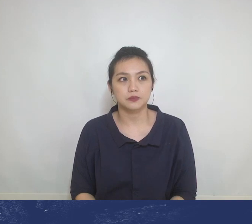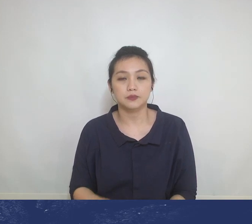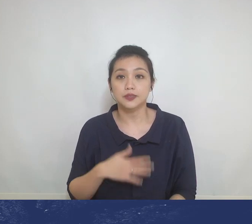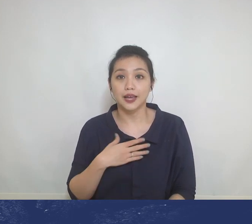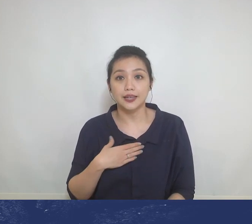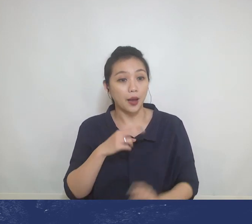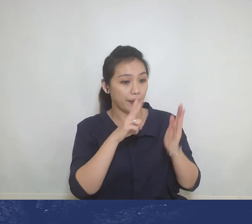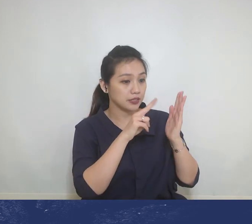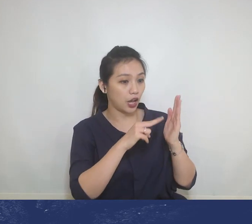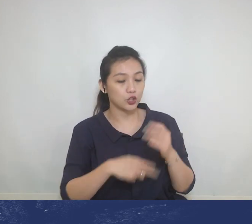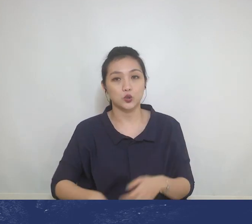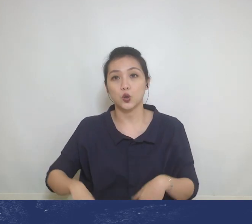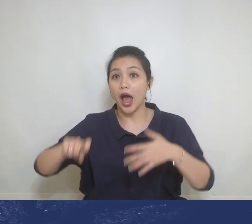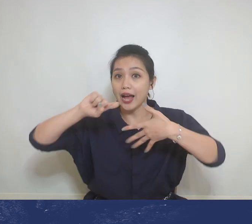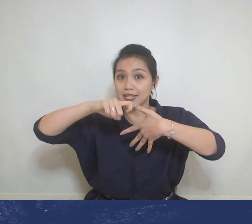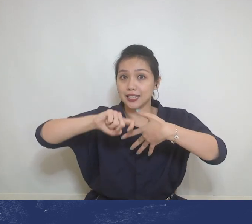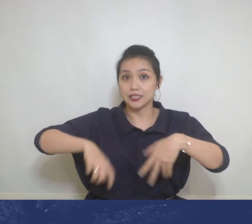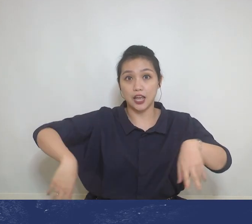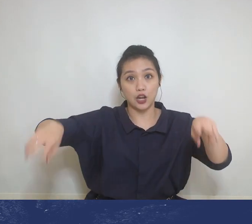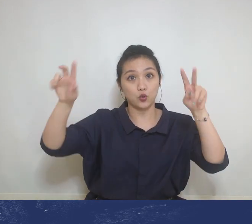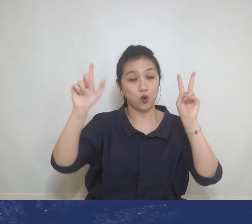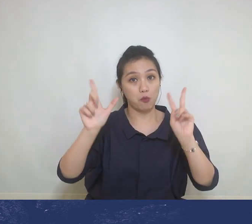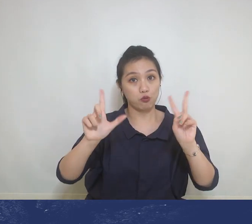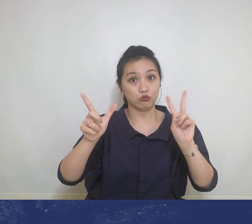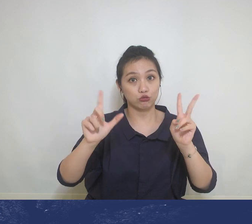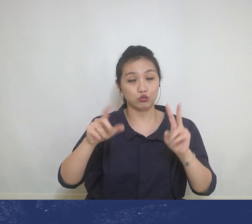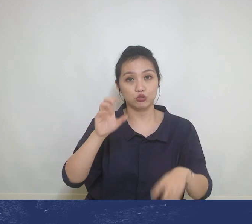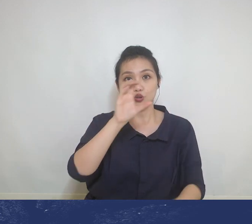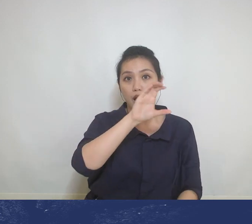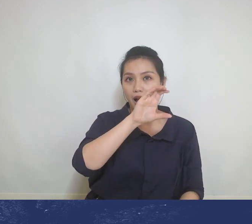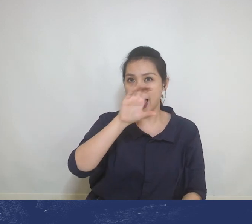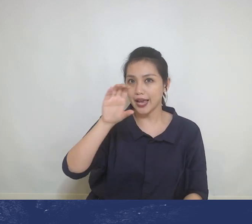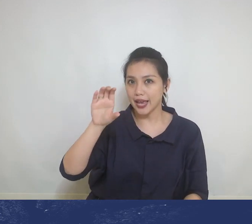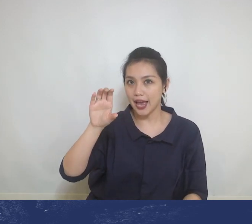Saya bacakan dulu Kejadian 27 ayat yang,